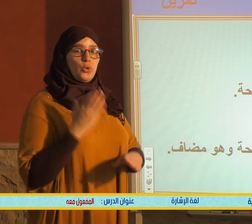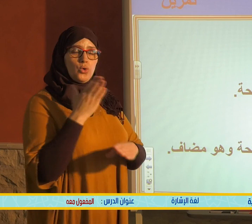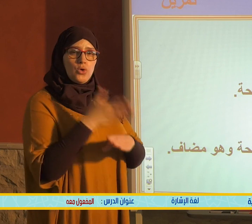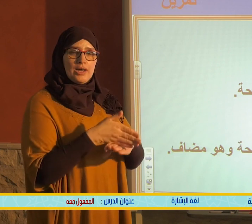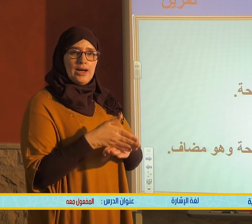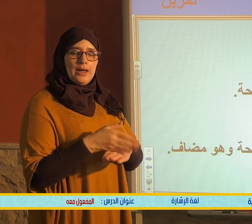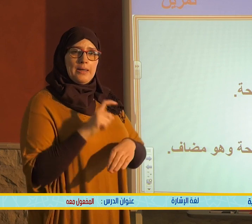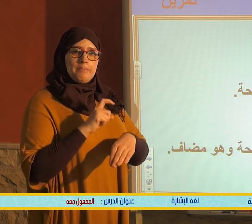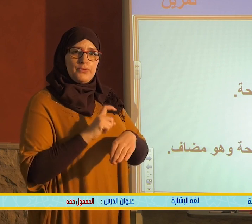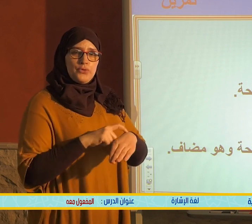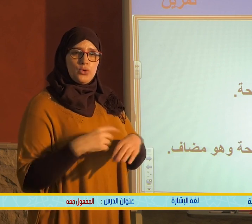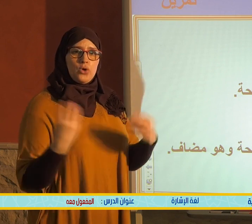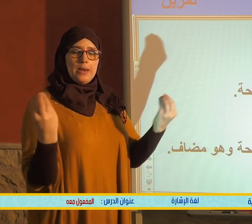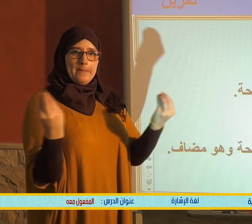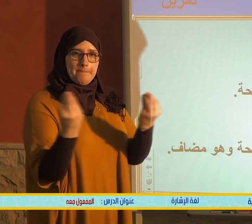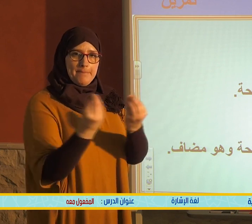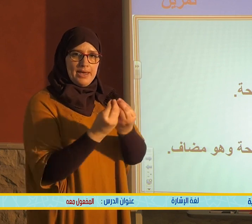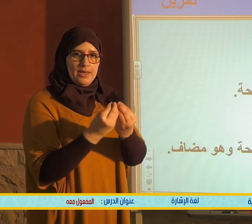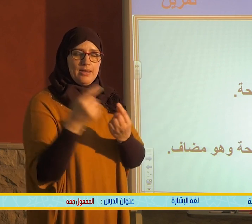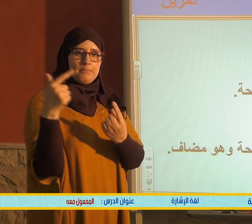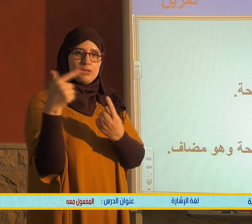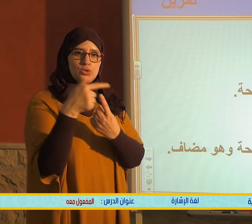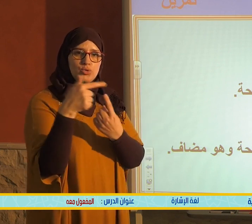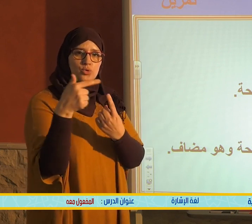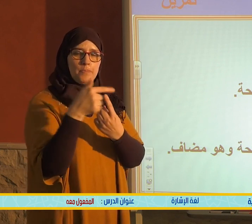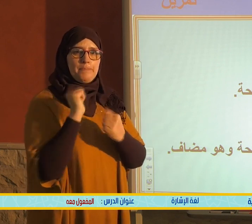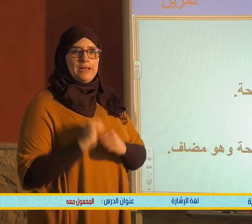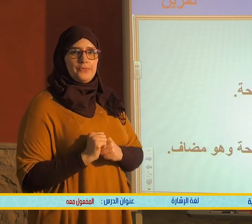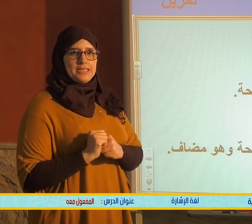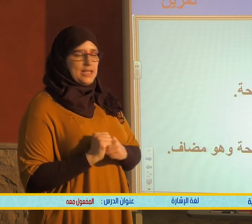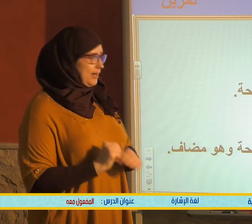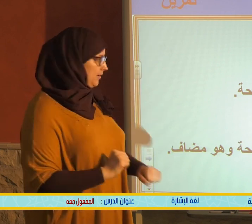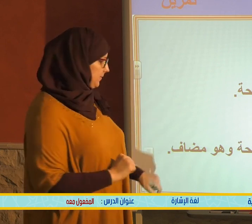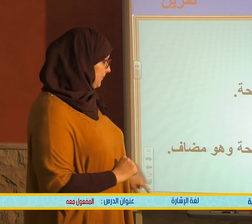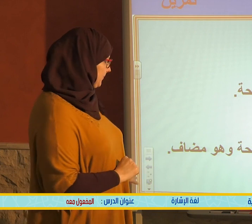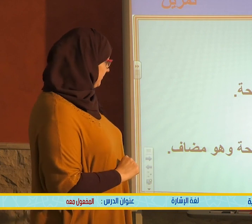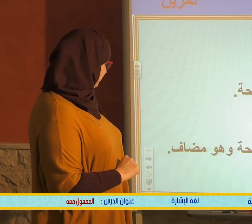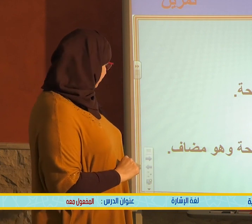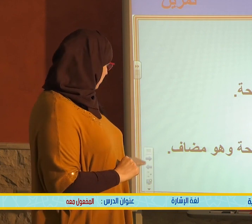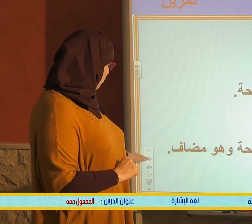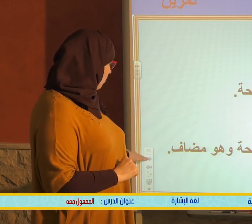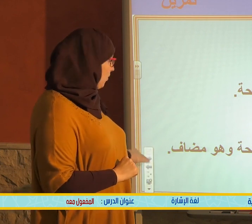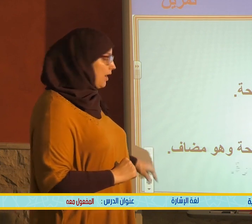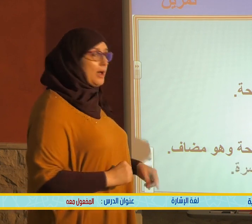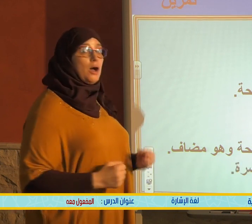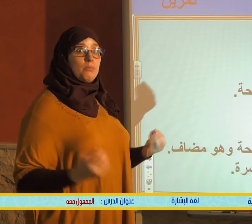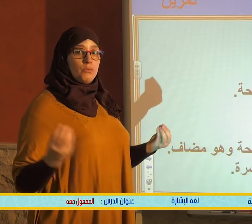دخول مفعول معه منصوب بالفتحة وهو